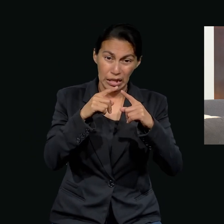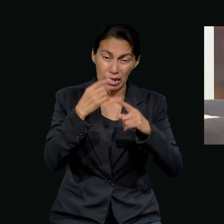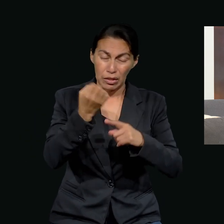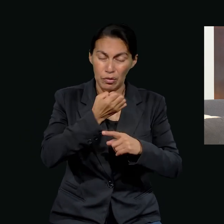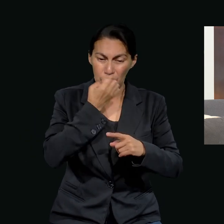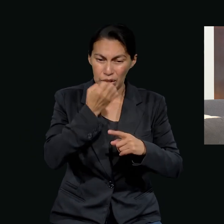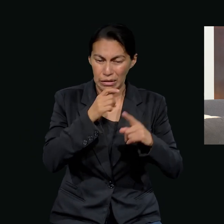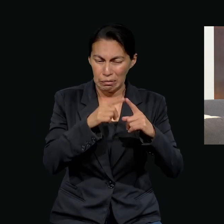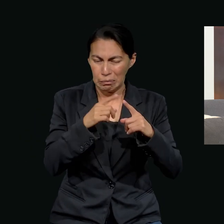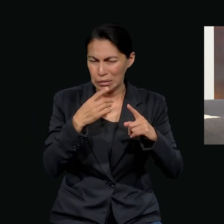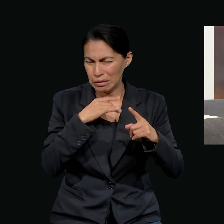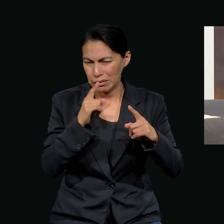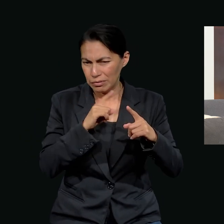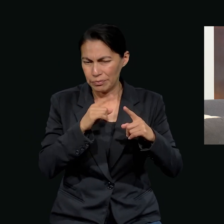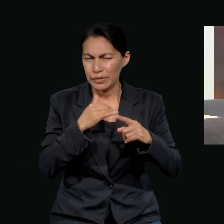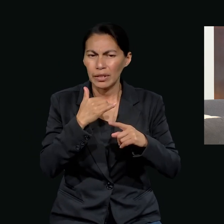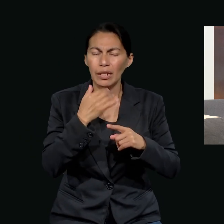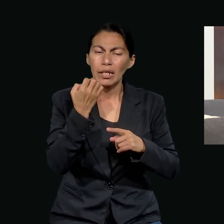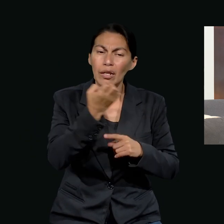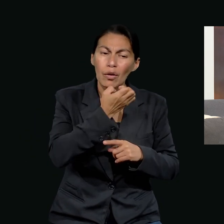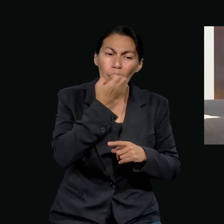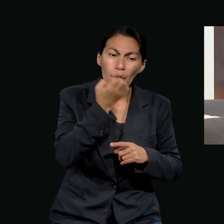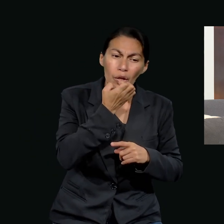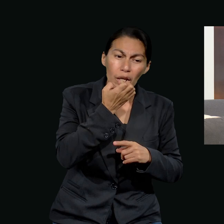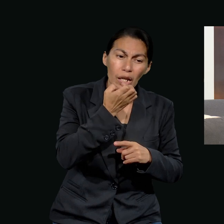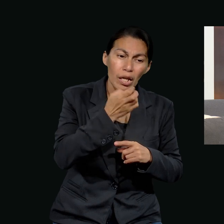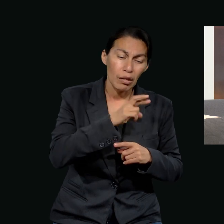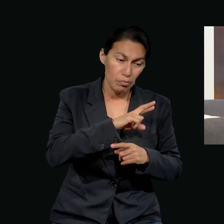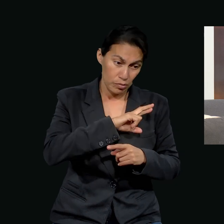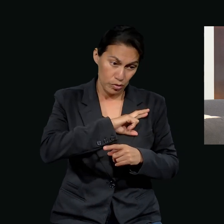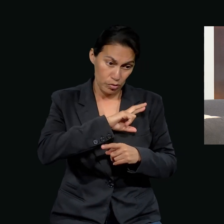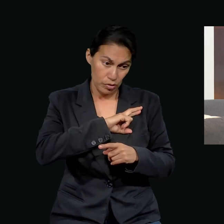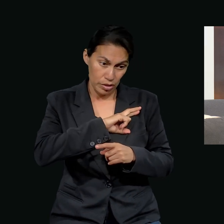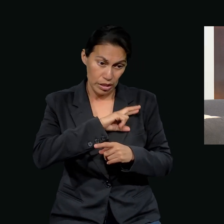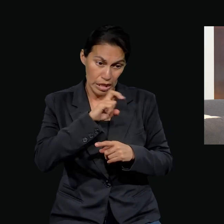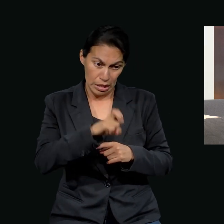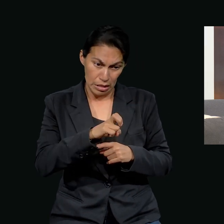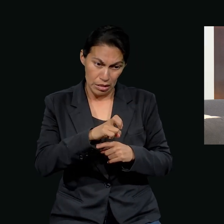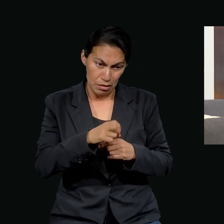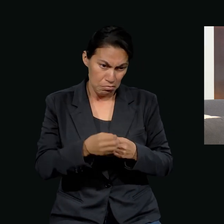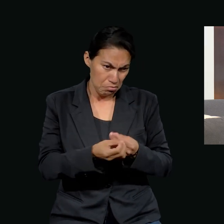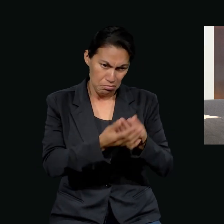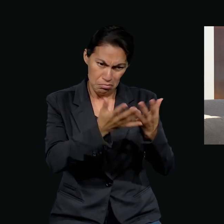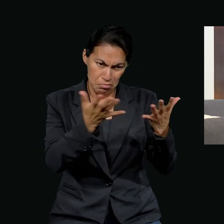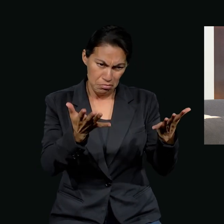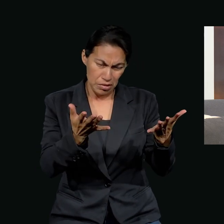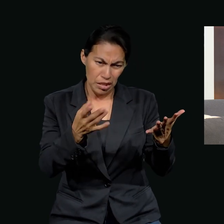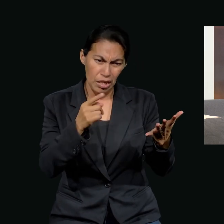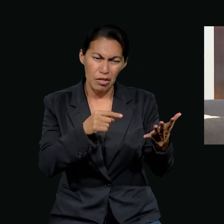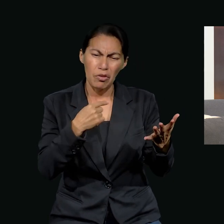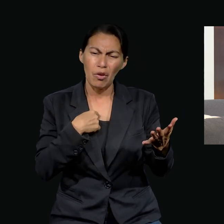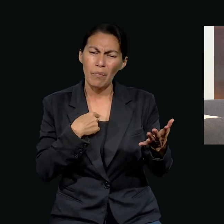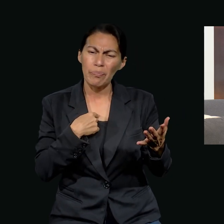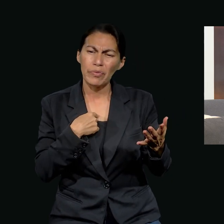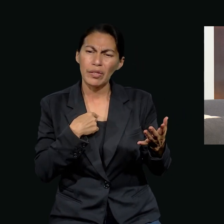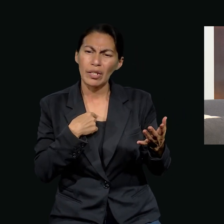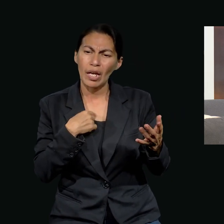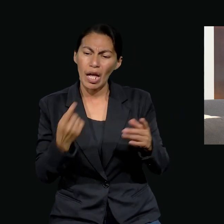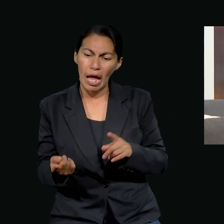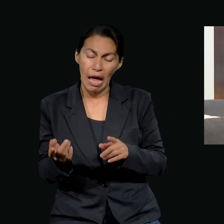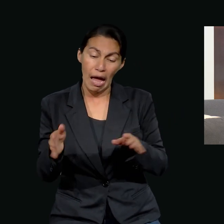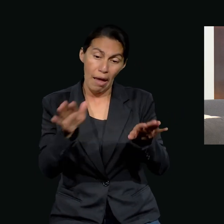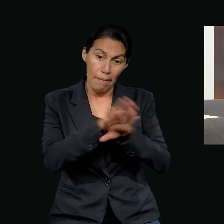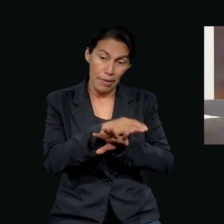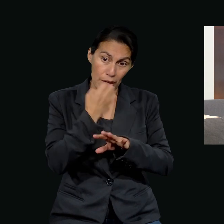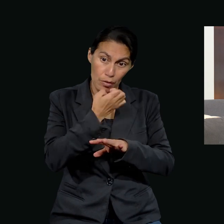iglesias, perdón, las iglesias, no, las escuelas privadas, pues pasé a la educación pública. Y allí me empezaron a